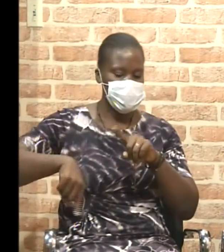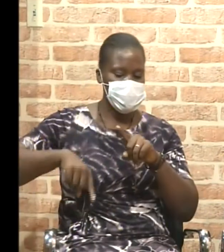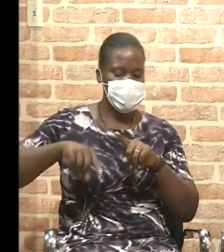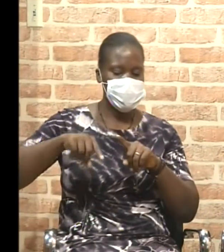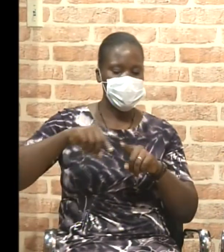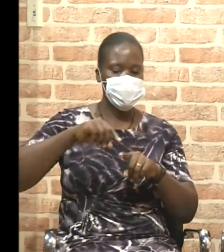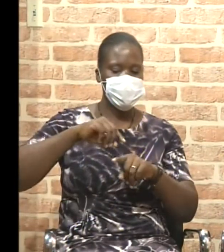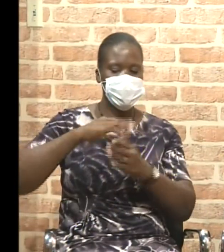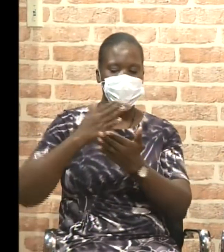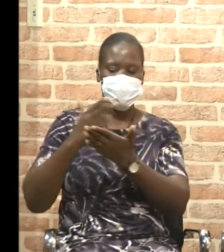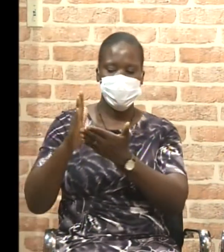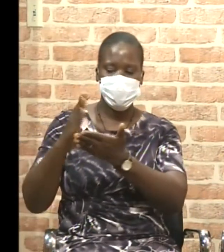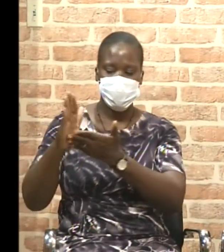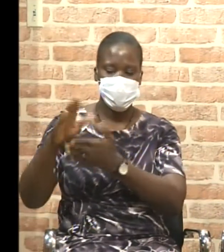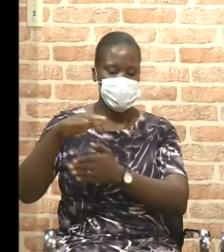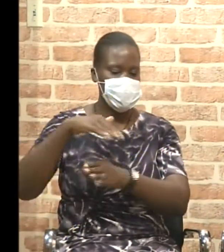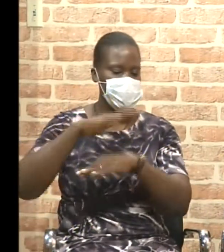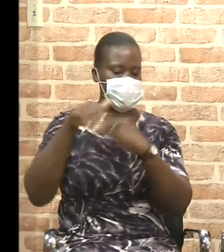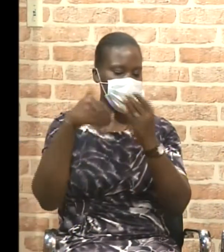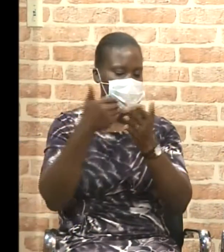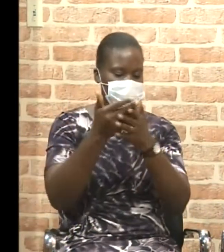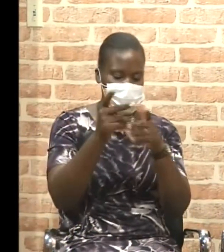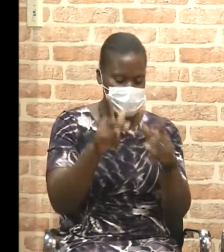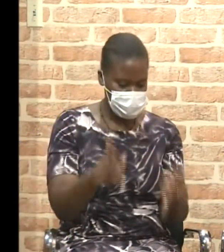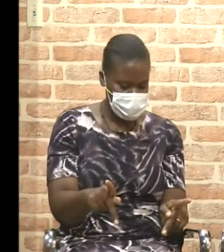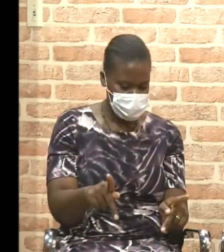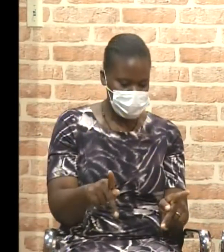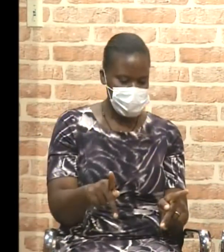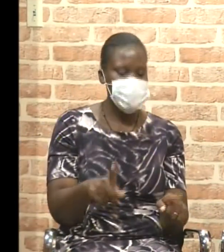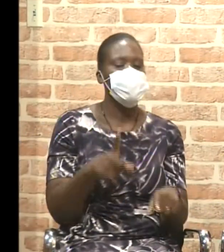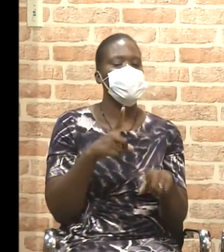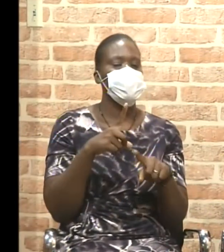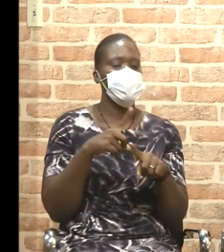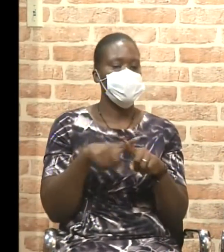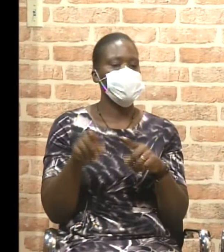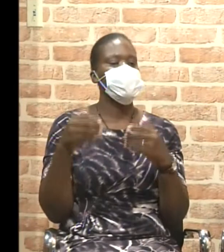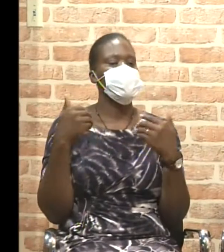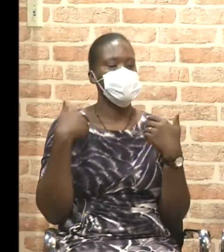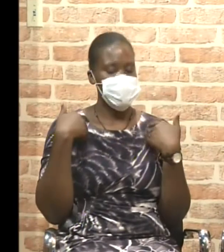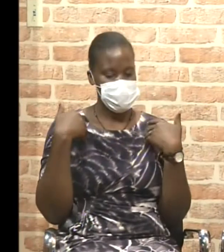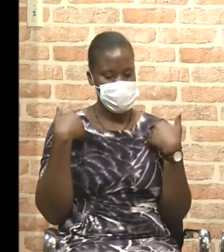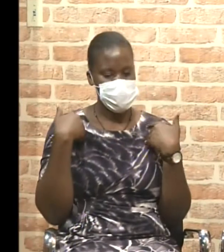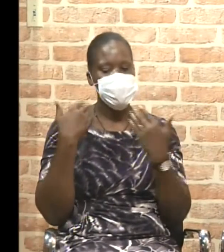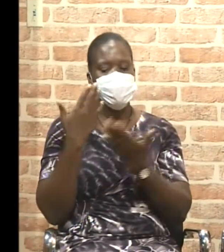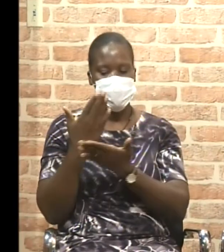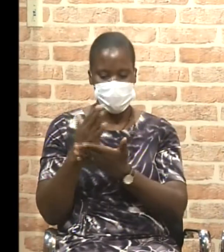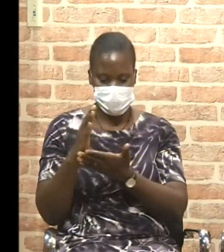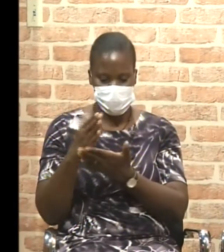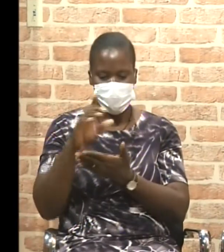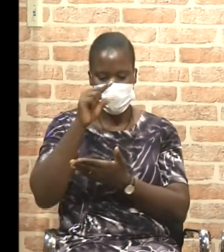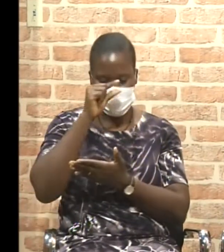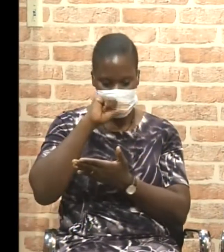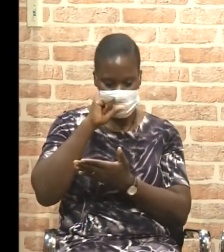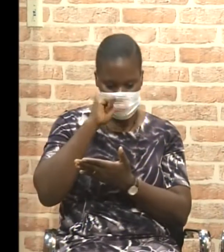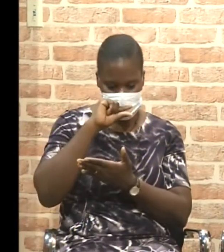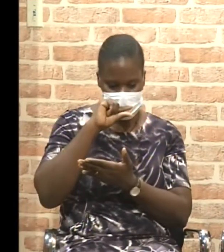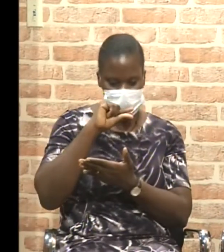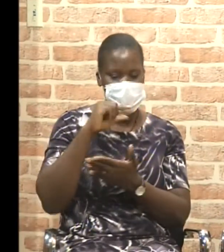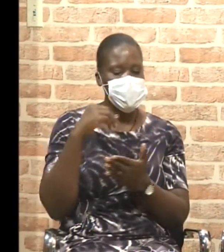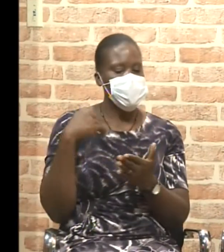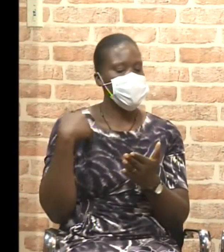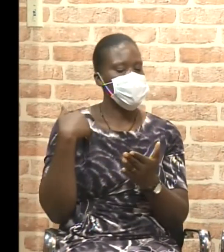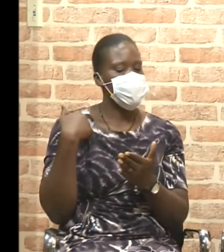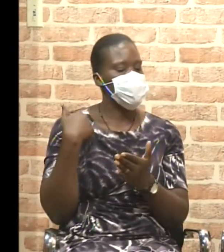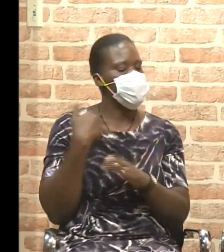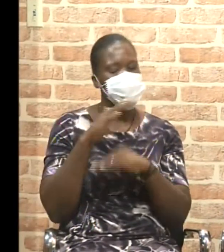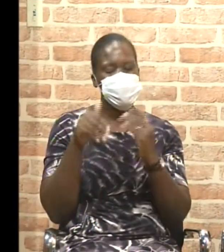gagner le monde dernier monde qui vient prendre masque dans l'heure que nous recevons nous permettre quand même yo joindre clore là, mais qui pas privé toucher tout le monde.